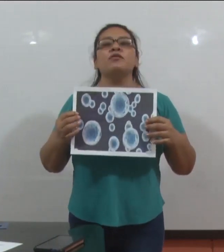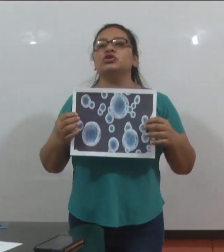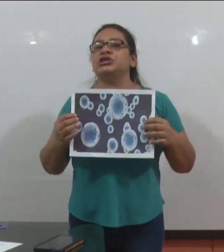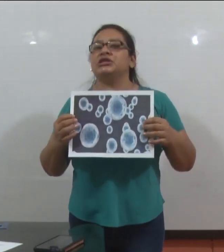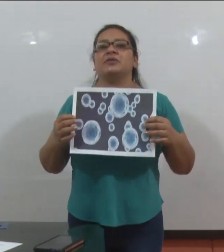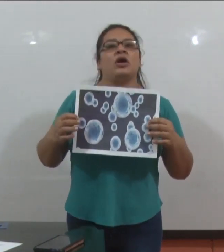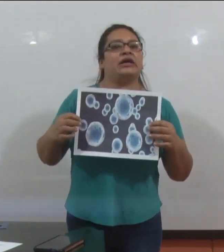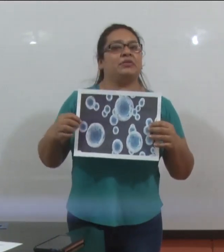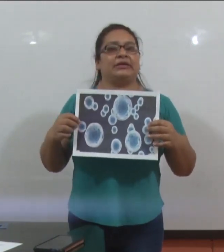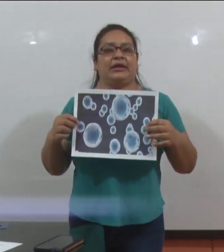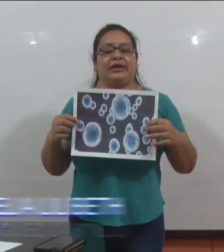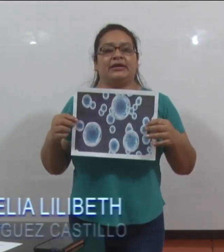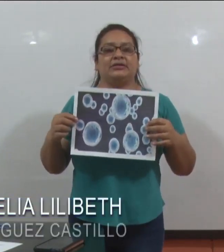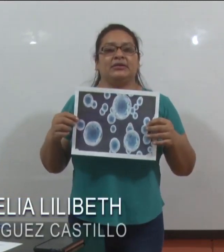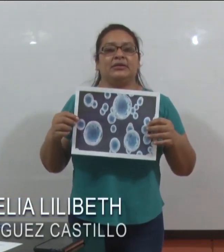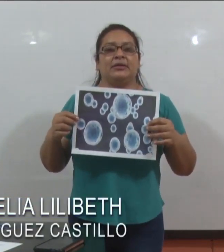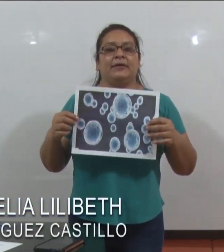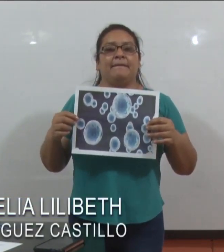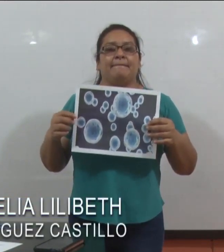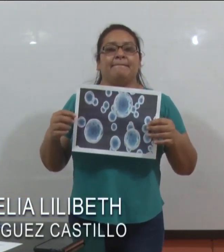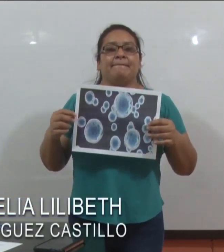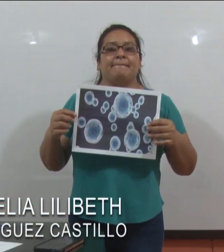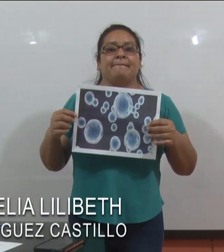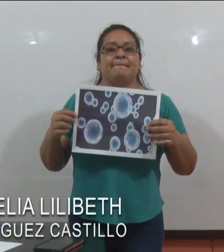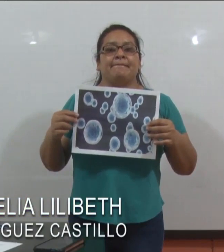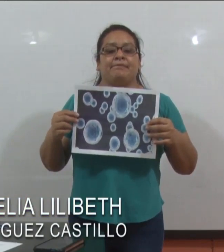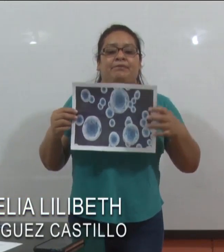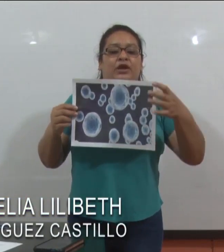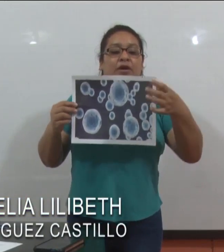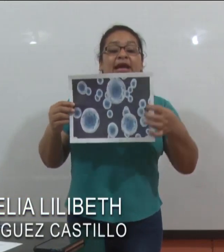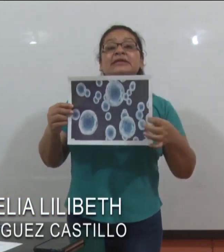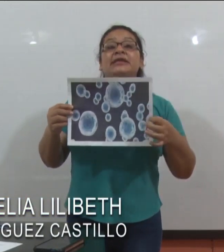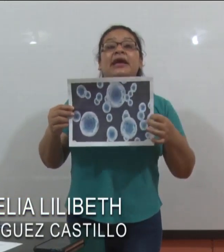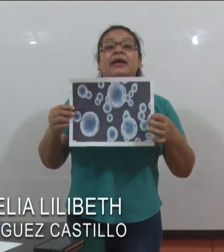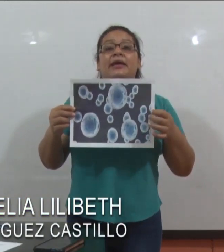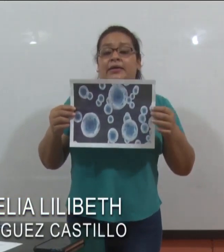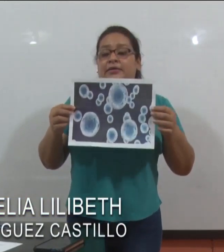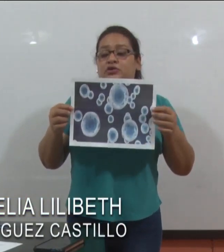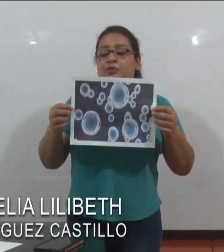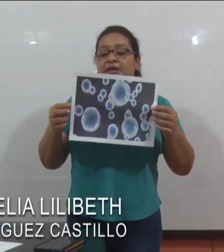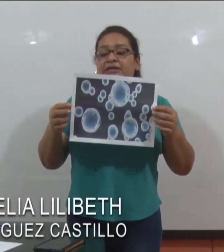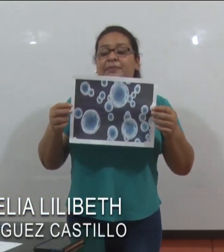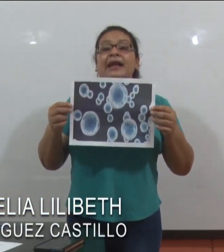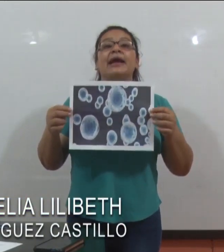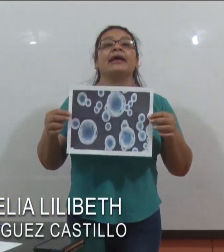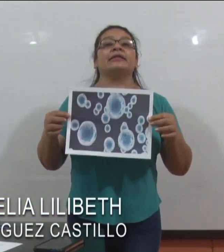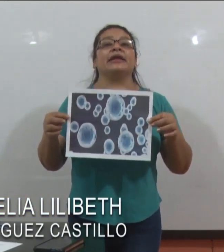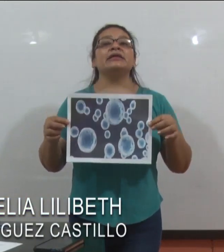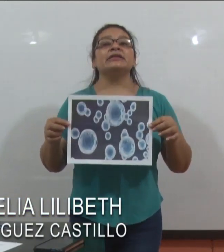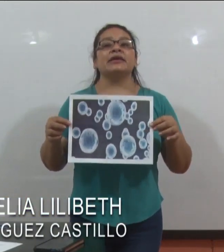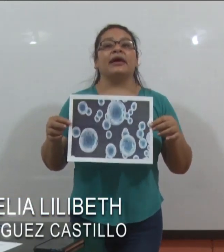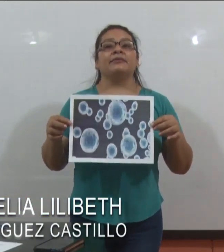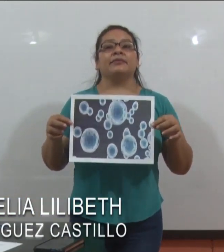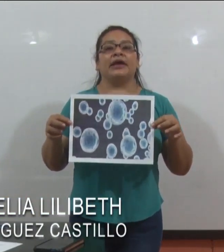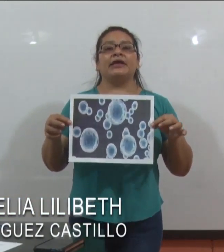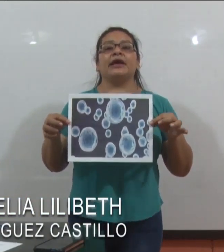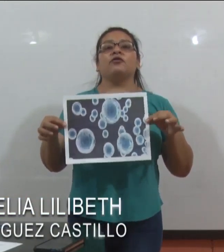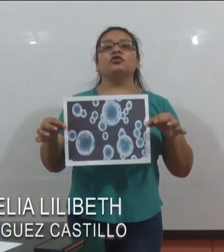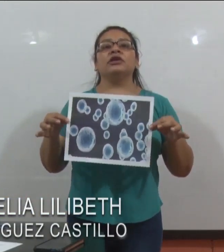muchísimo a las bacterias. Pero este, Su principal característica es que abunda